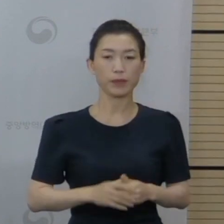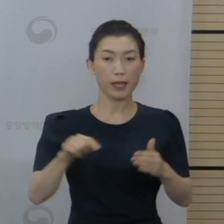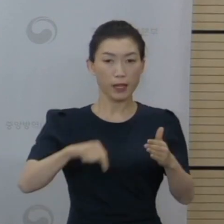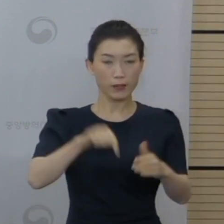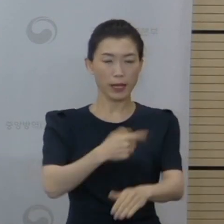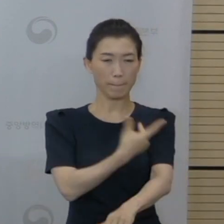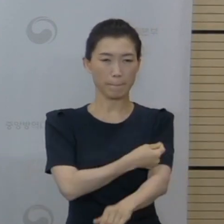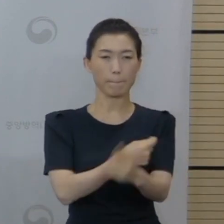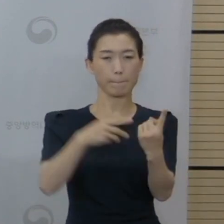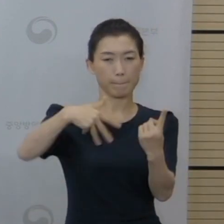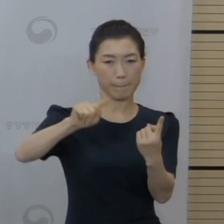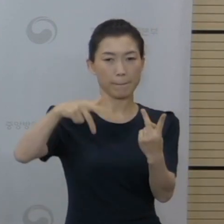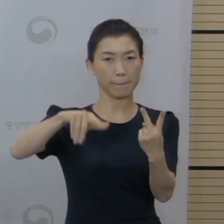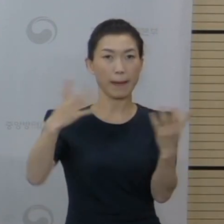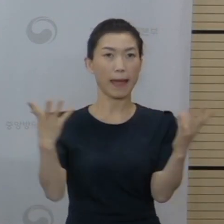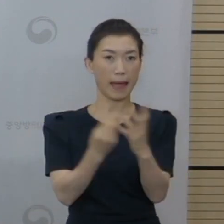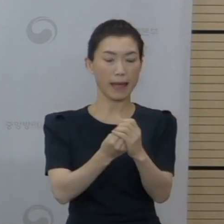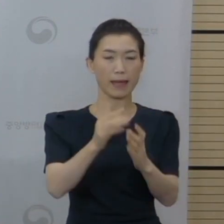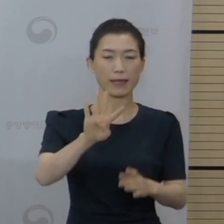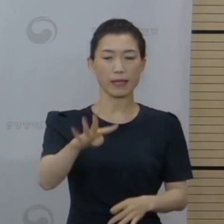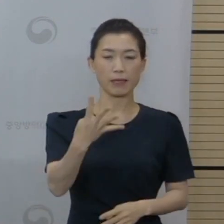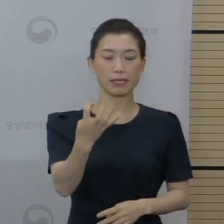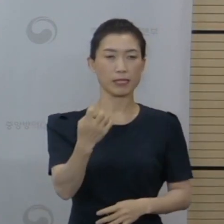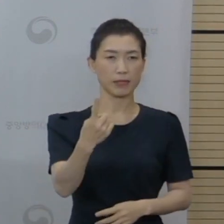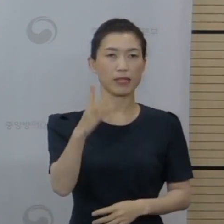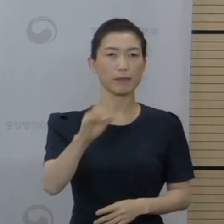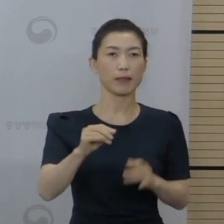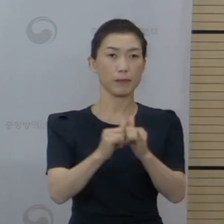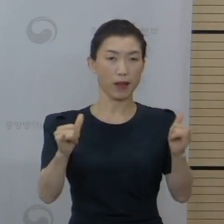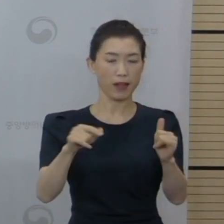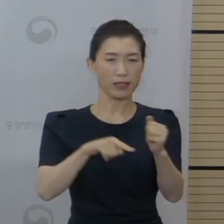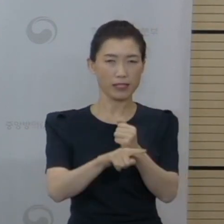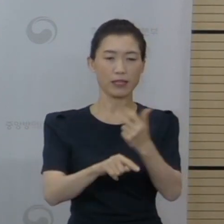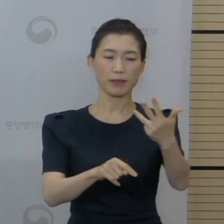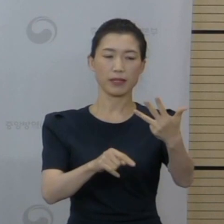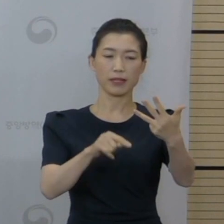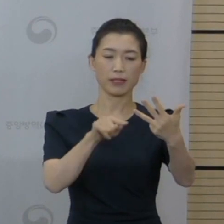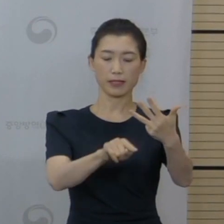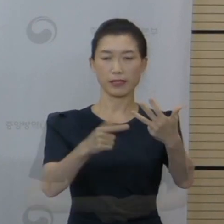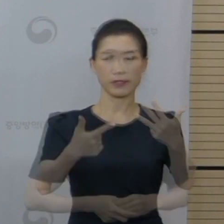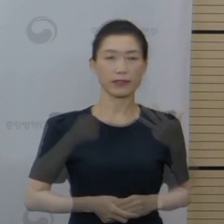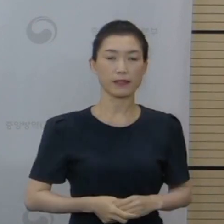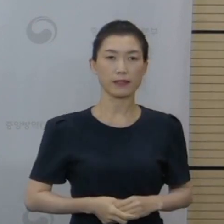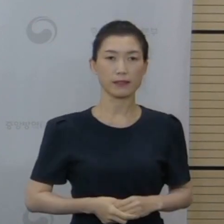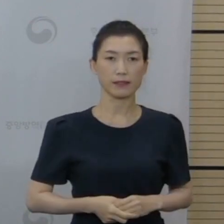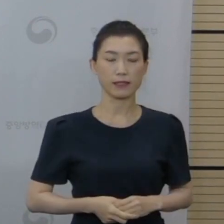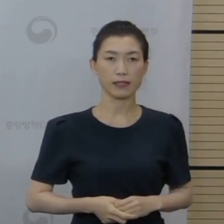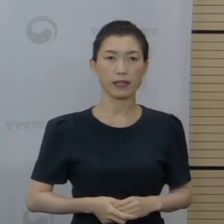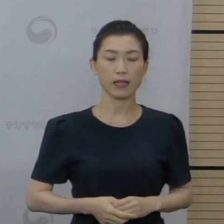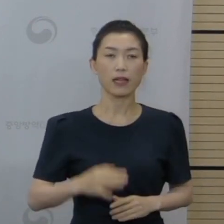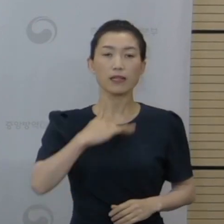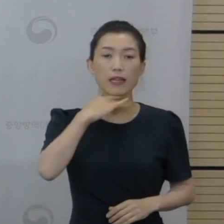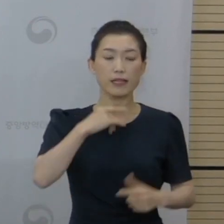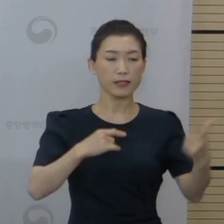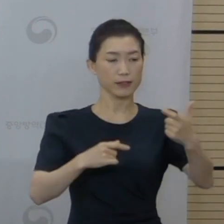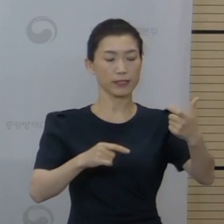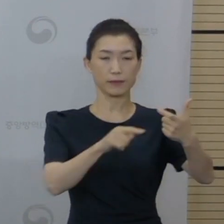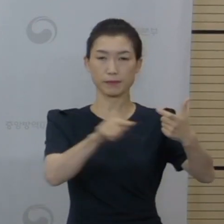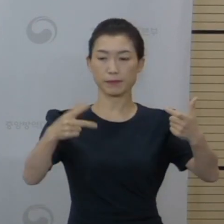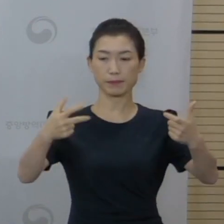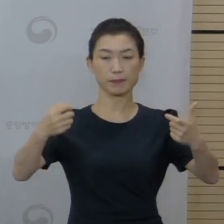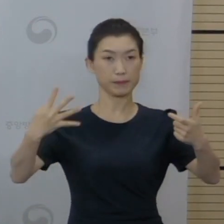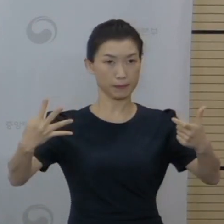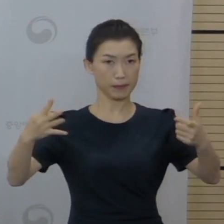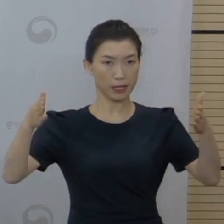접종 완료자는 441만여 명으로 전 국민의 8.6%입니다. 60세에서 74세